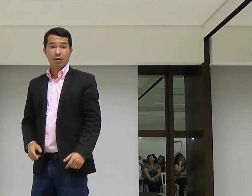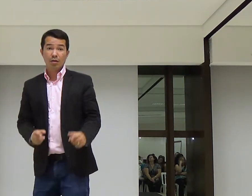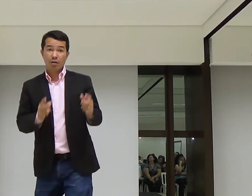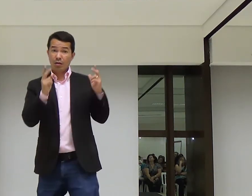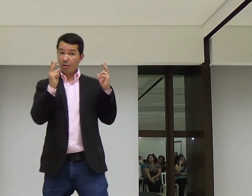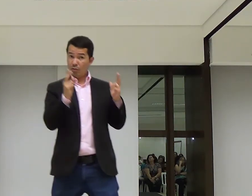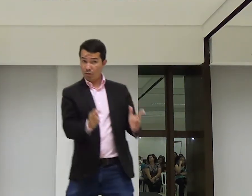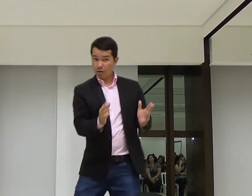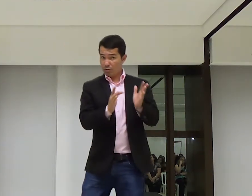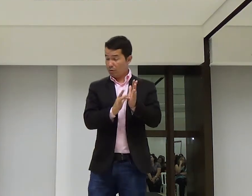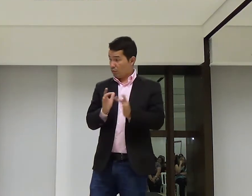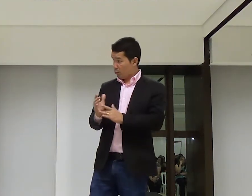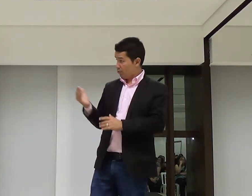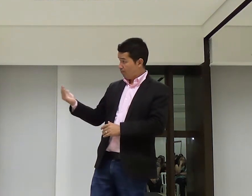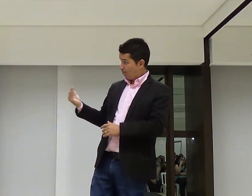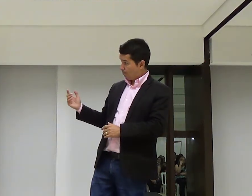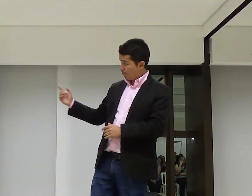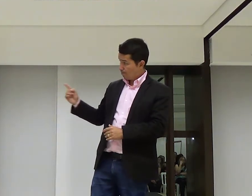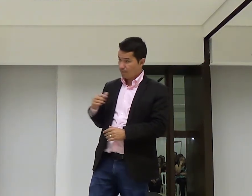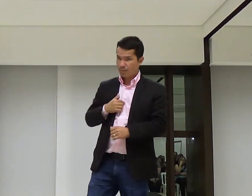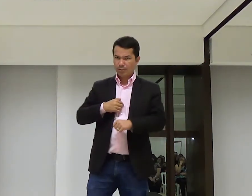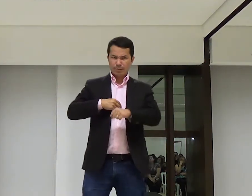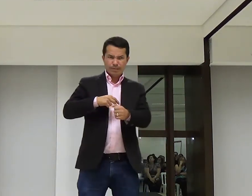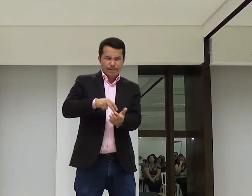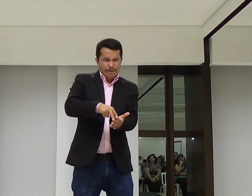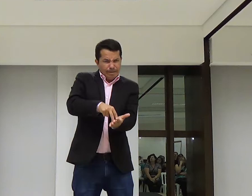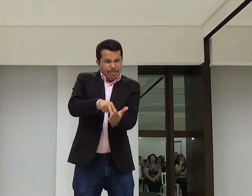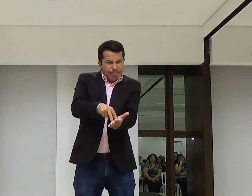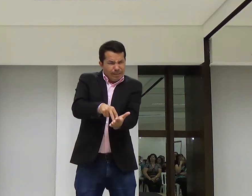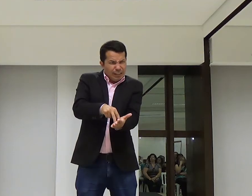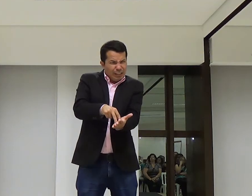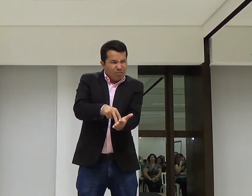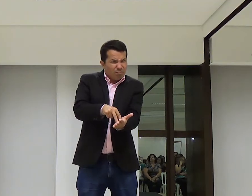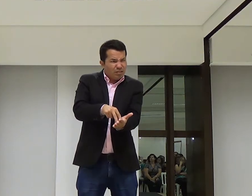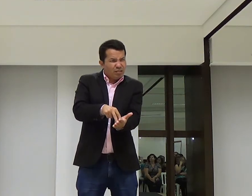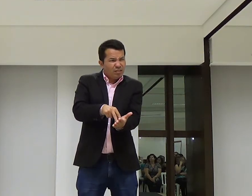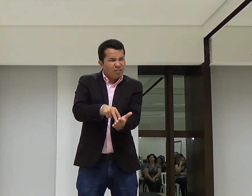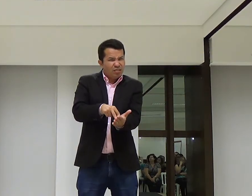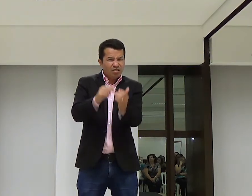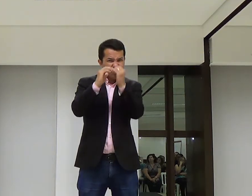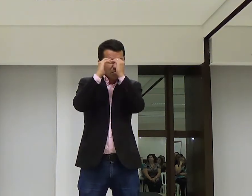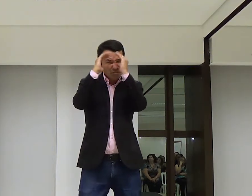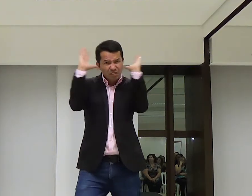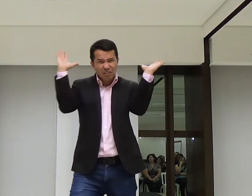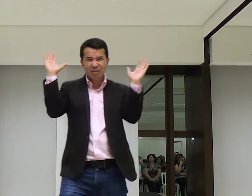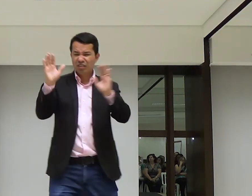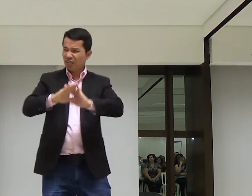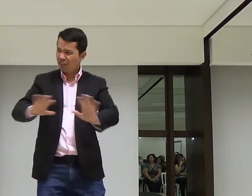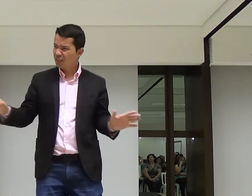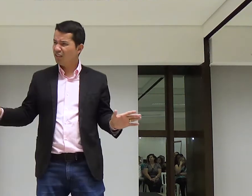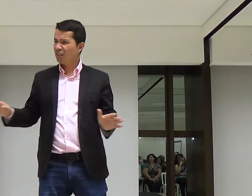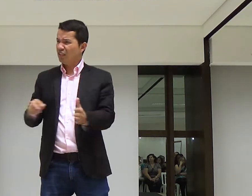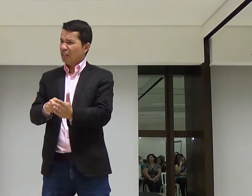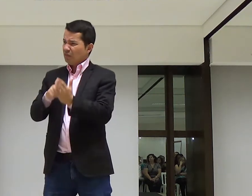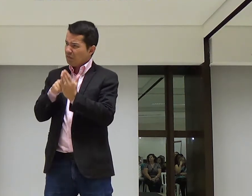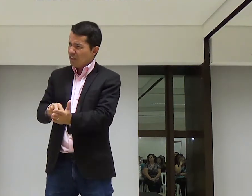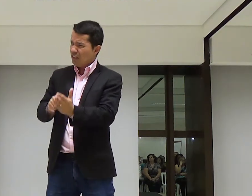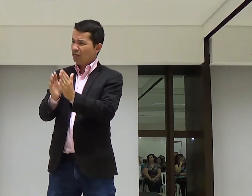Senhor. Mas uma casa que se parece com Jesus é firme. Uma casa que está construída na rocha